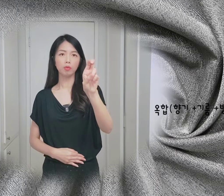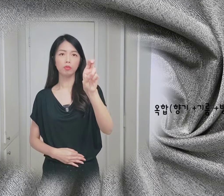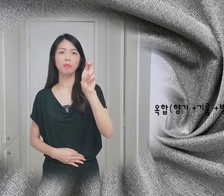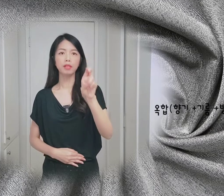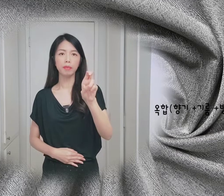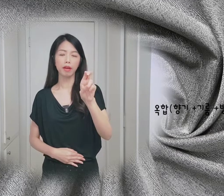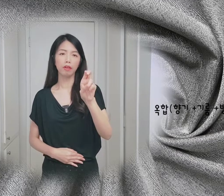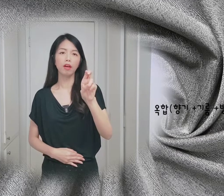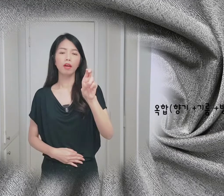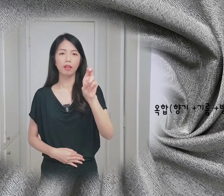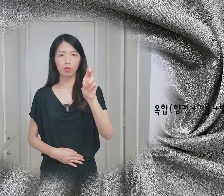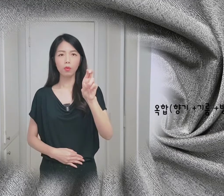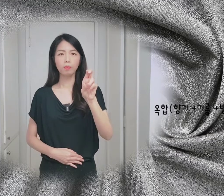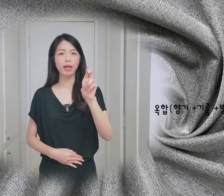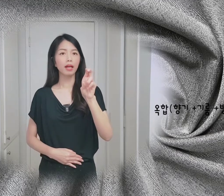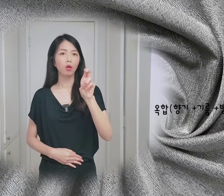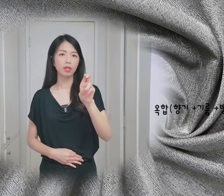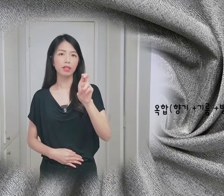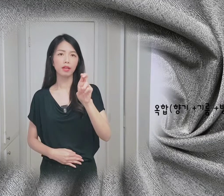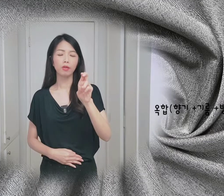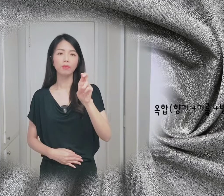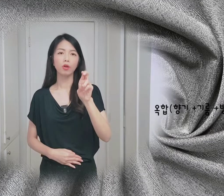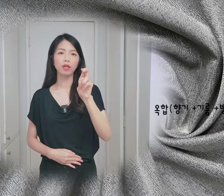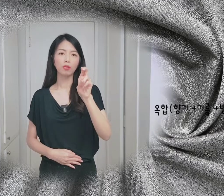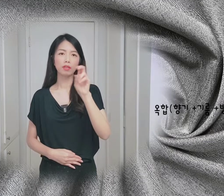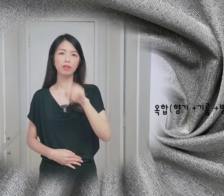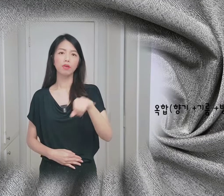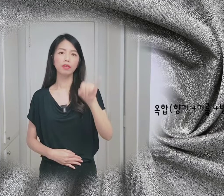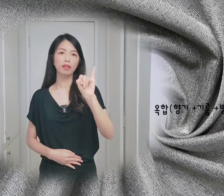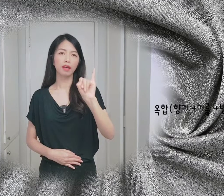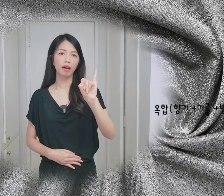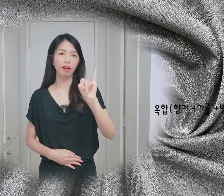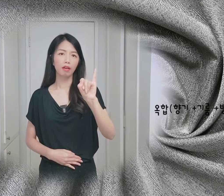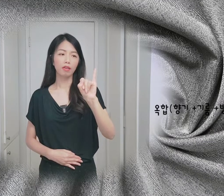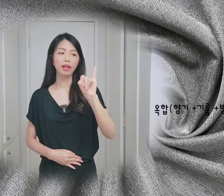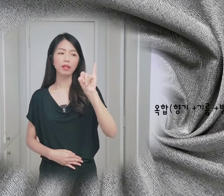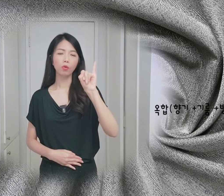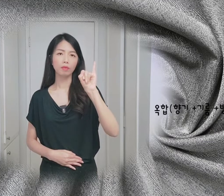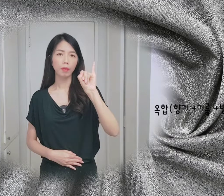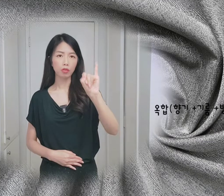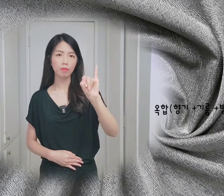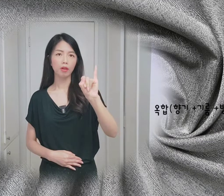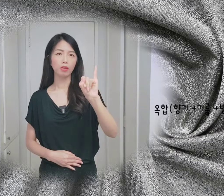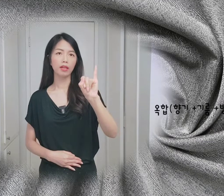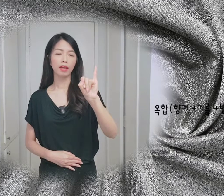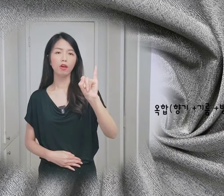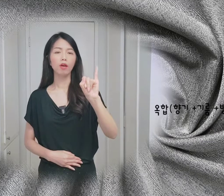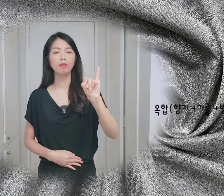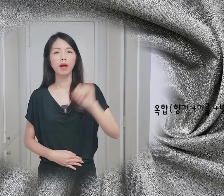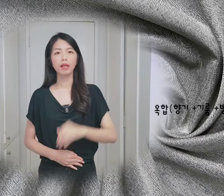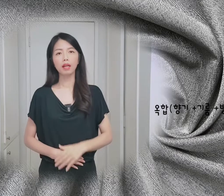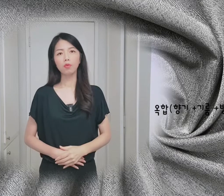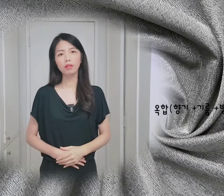반을 접어주시면 미음이에요. 그리고 마리아가 여자잖아요. 여자라고 하는 뜻의 수어는 새끼손가락만 펴주시면